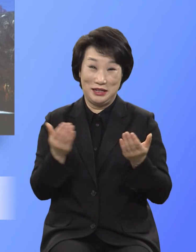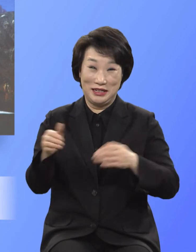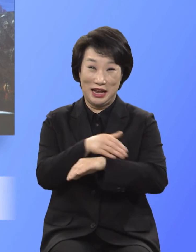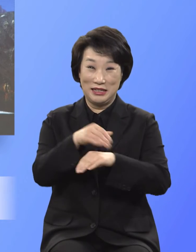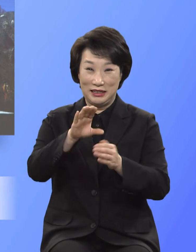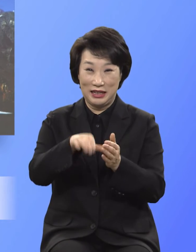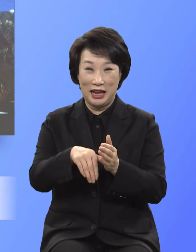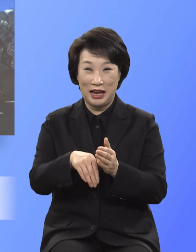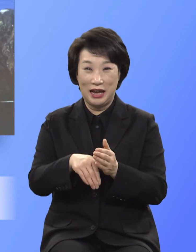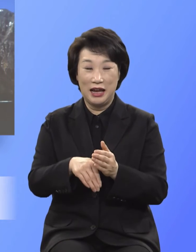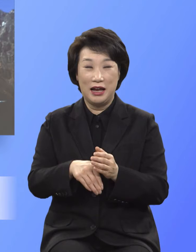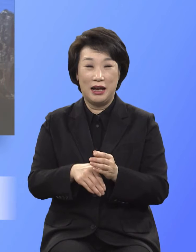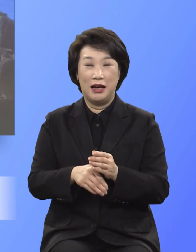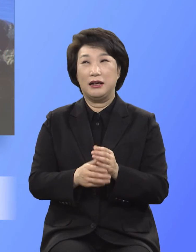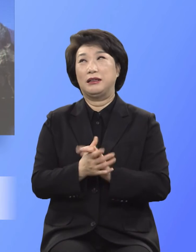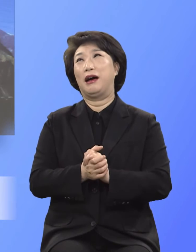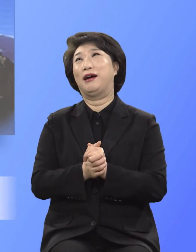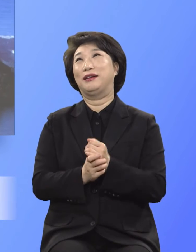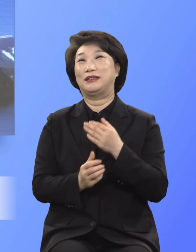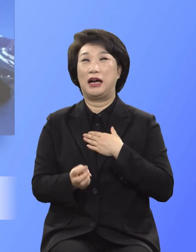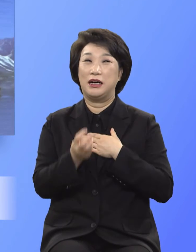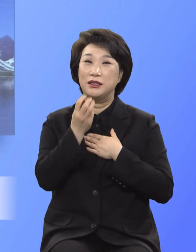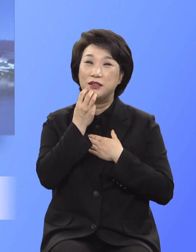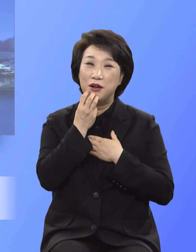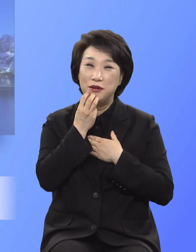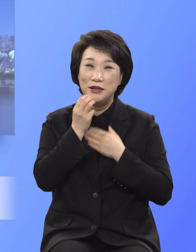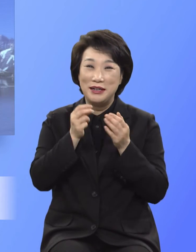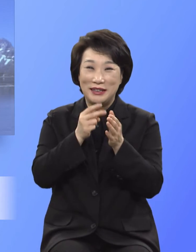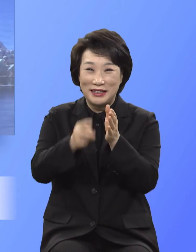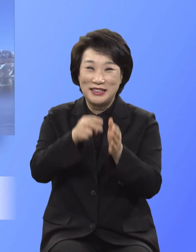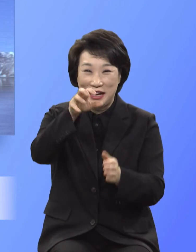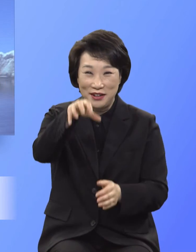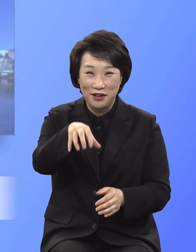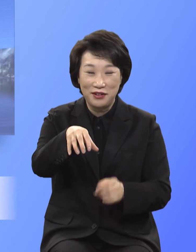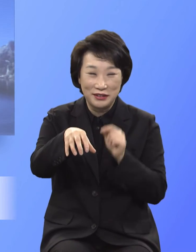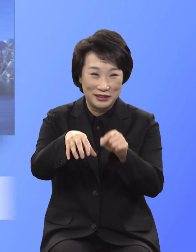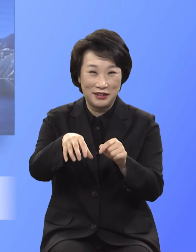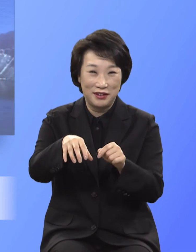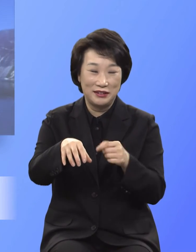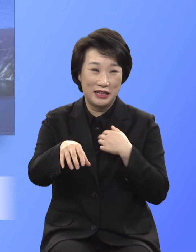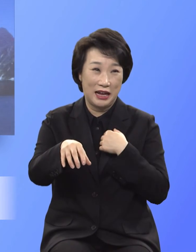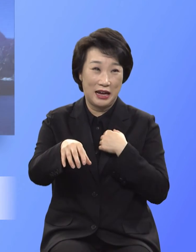때였어요. 저는 서울역에서 그날은